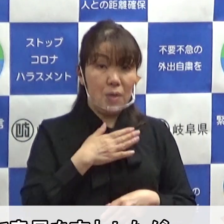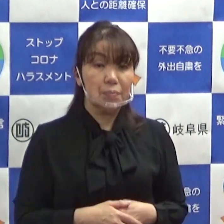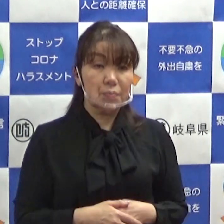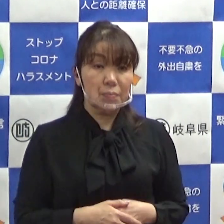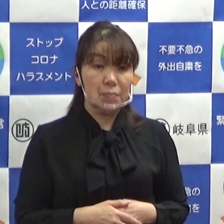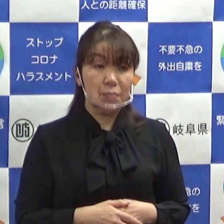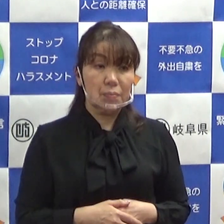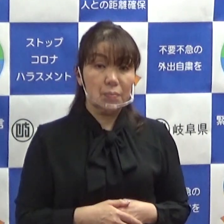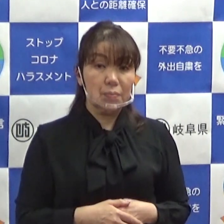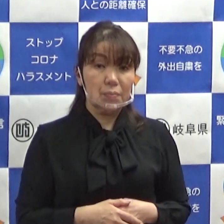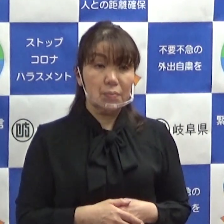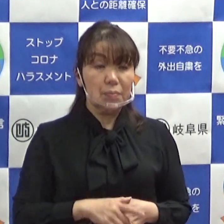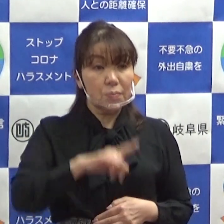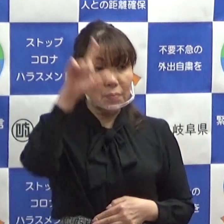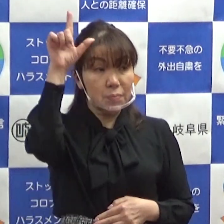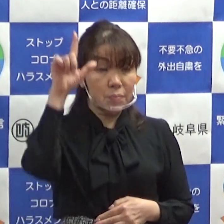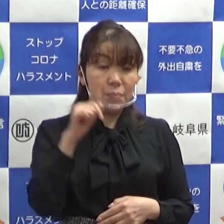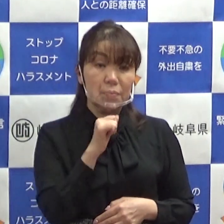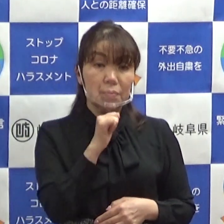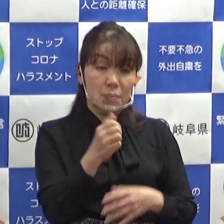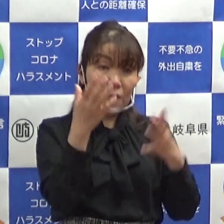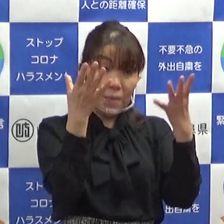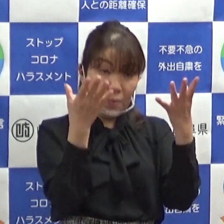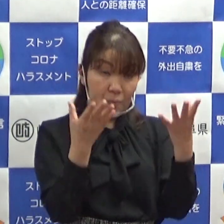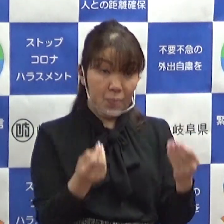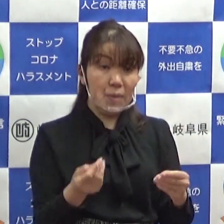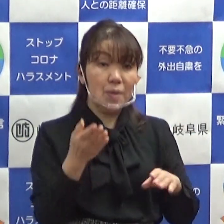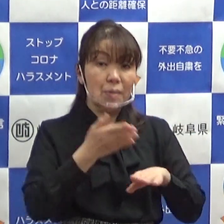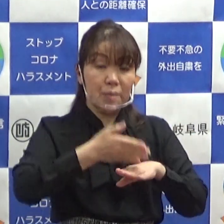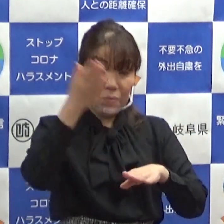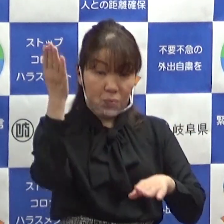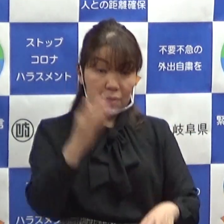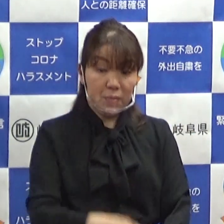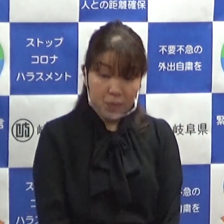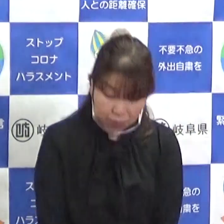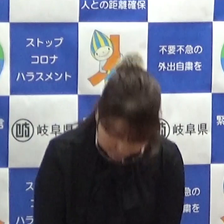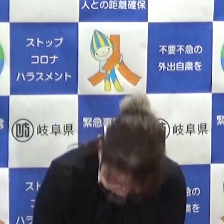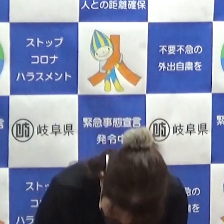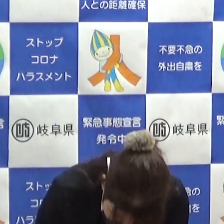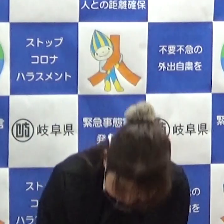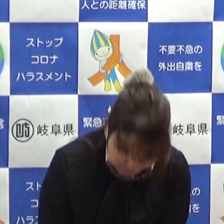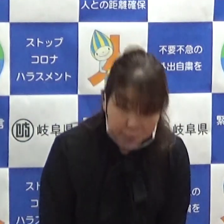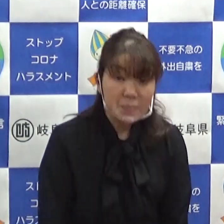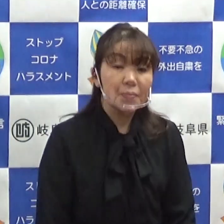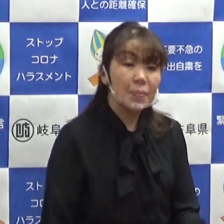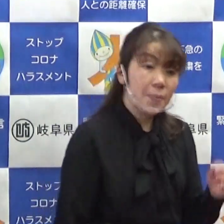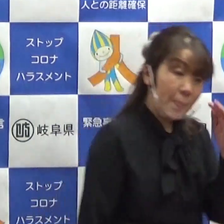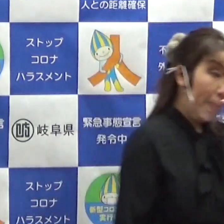では以上をもちまして会議を終了させていただきます。ありがとうございました。 はい、どうもありがとうございました。